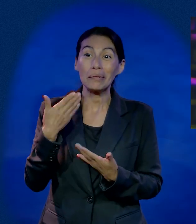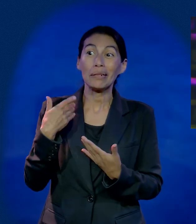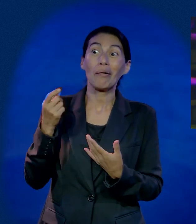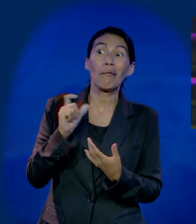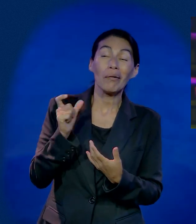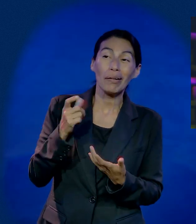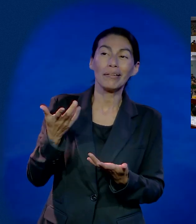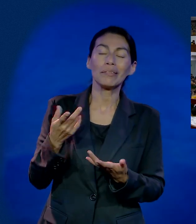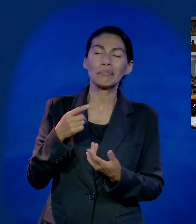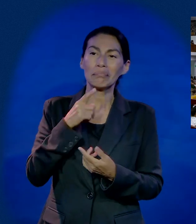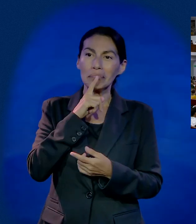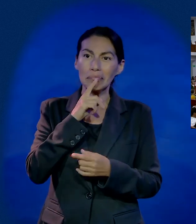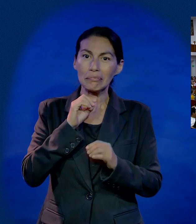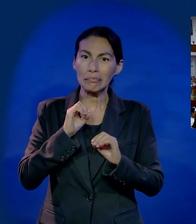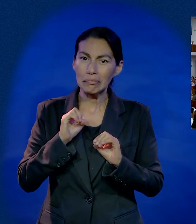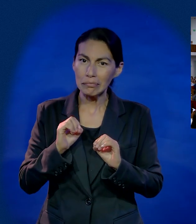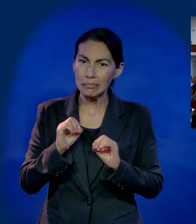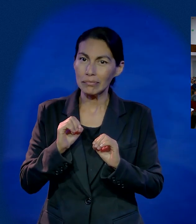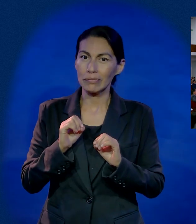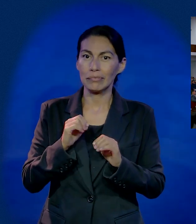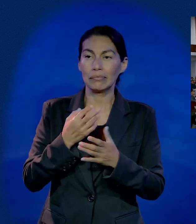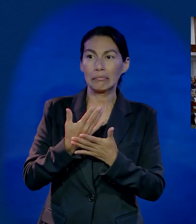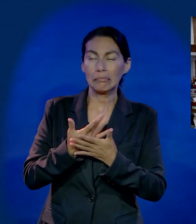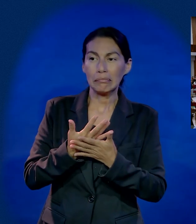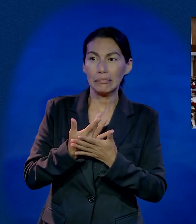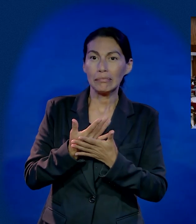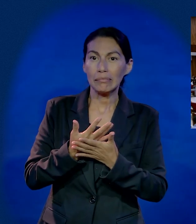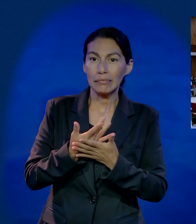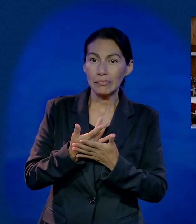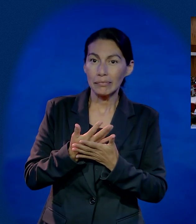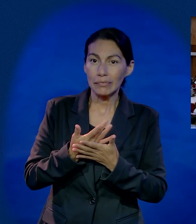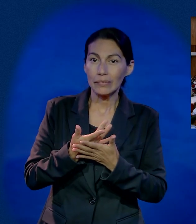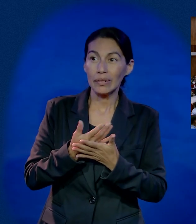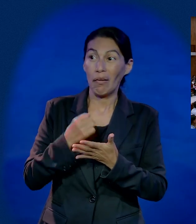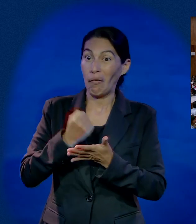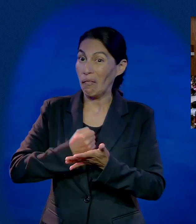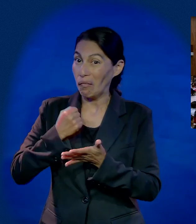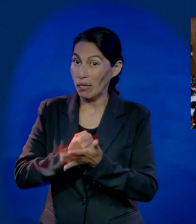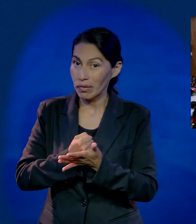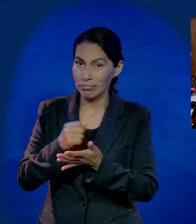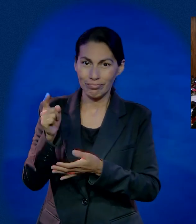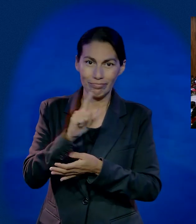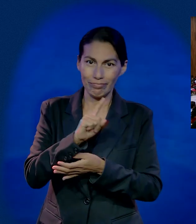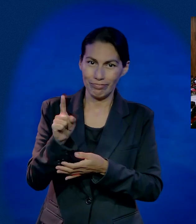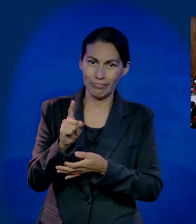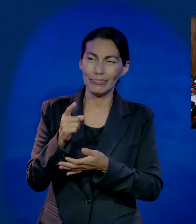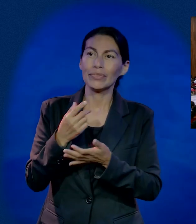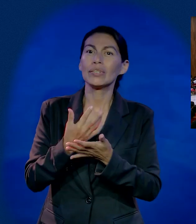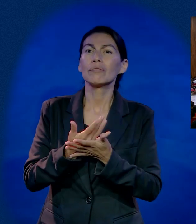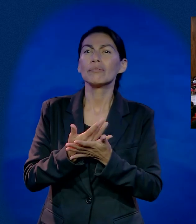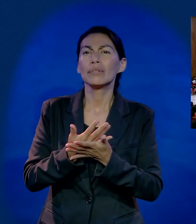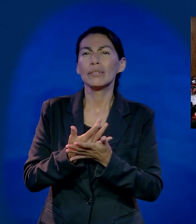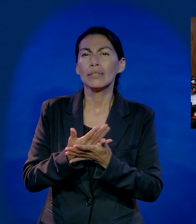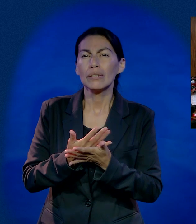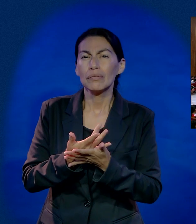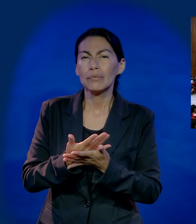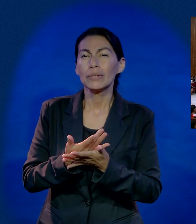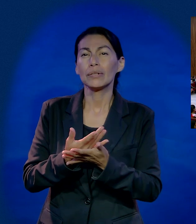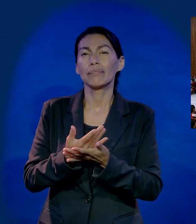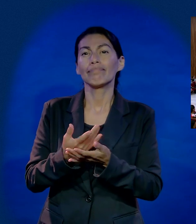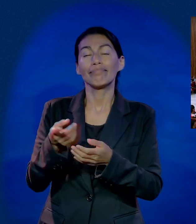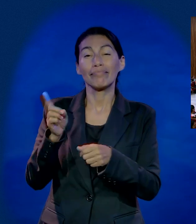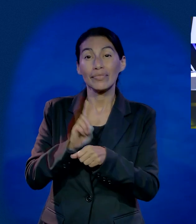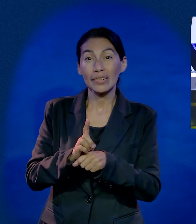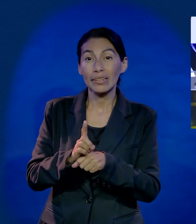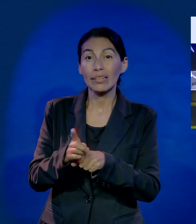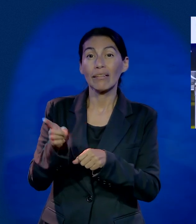decir? ¿Cuándo me lo va a decir? Pero como usted es una muchacha que espera los momentos, que no forza nada, usted deja que